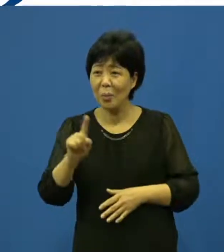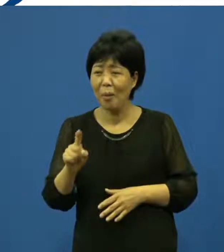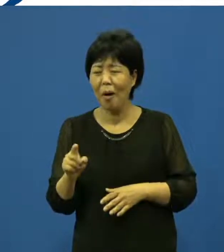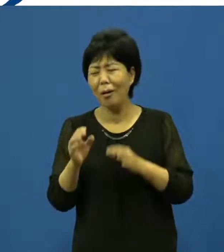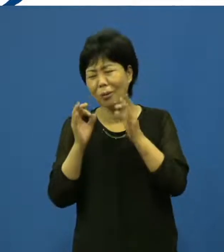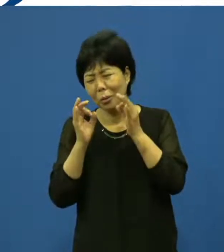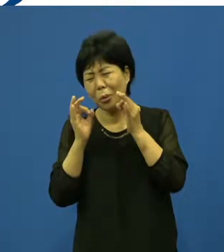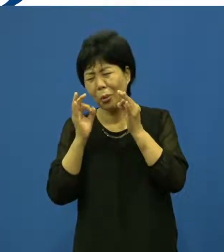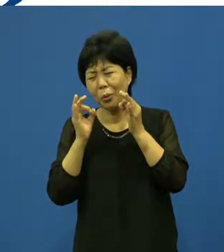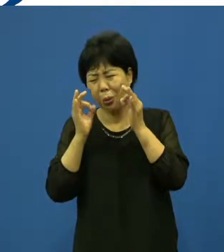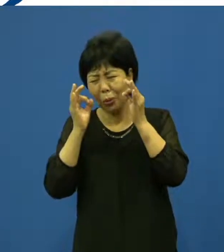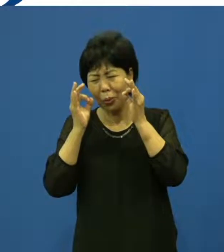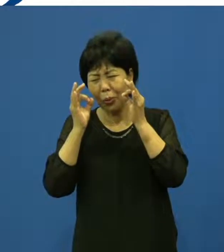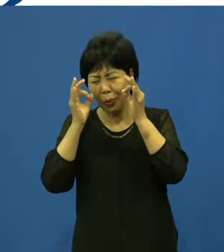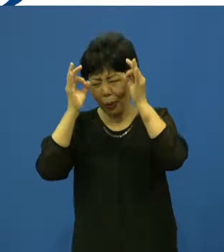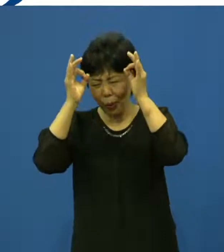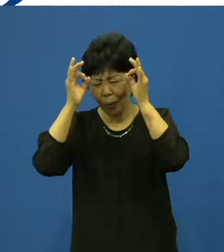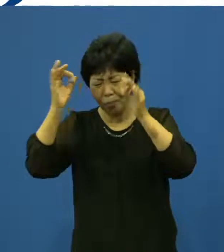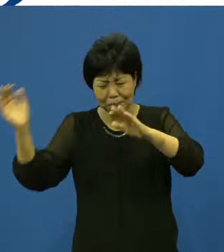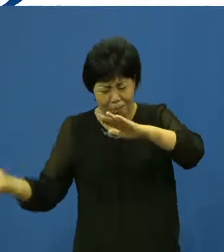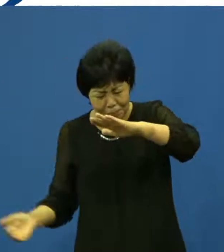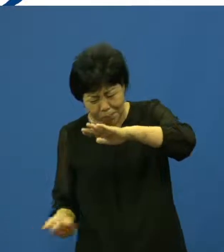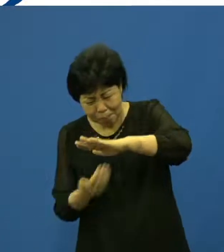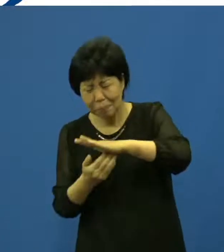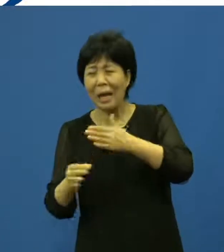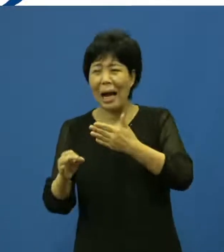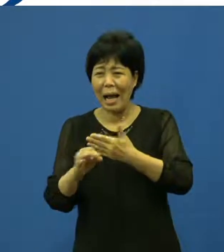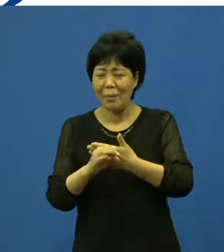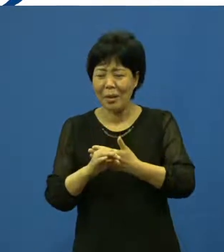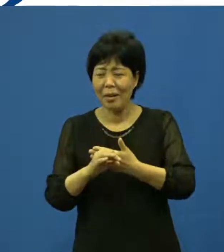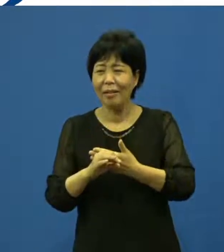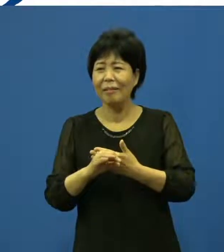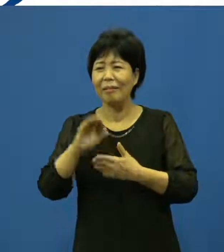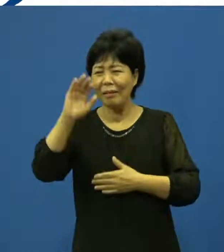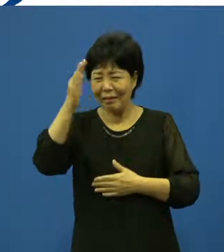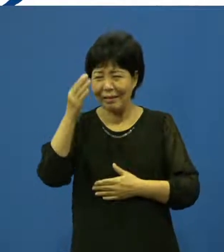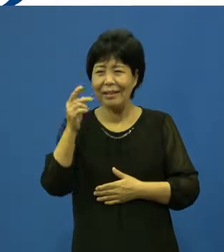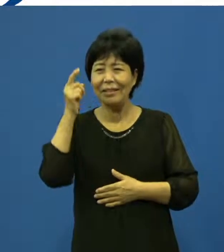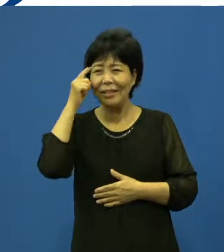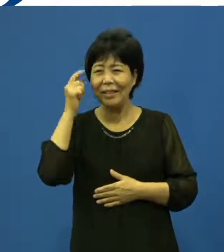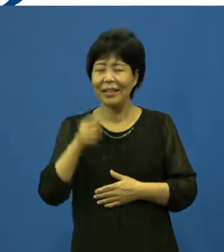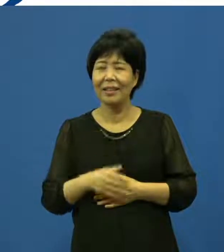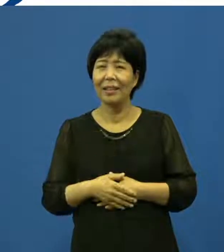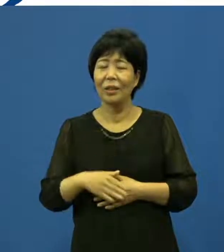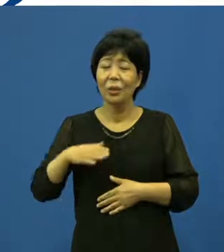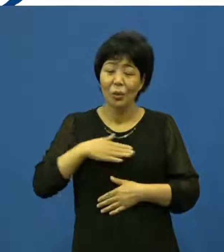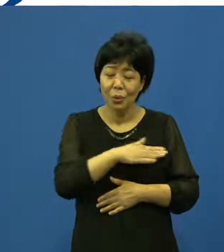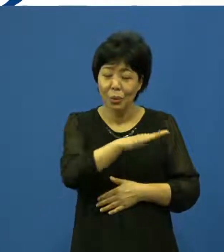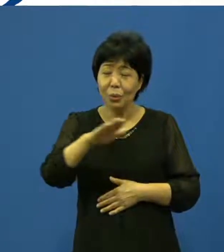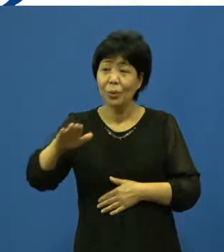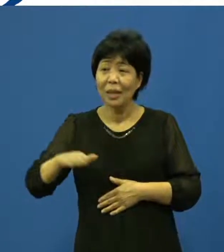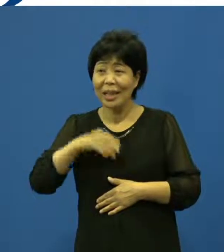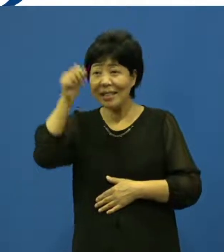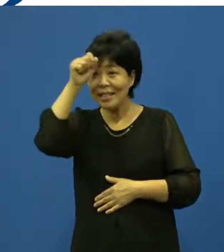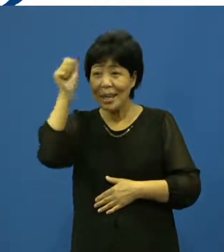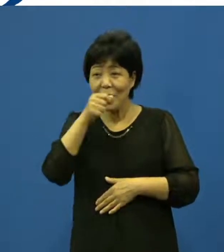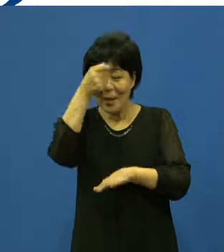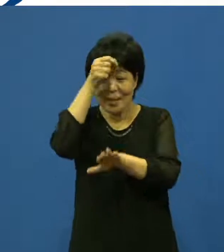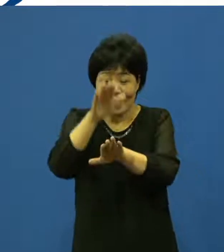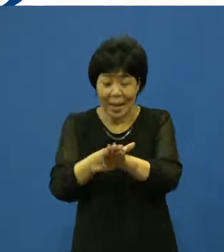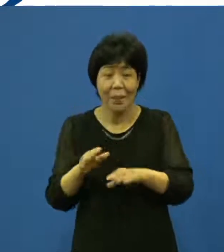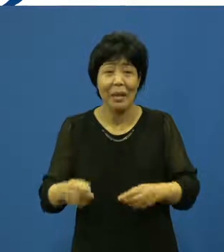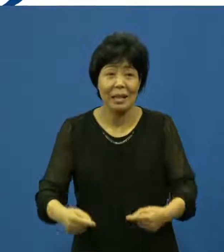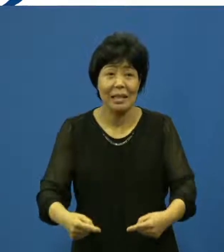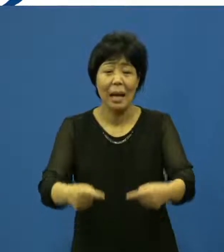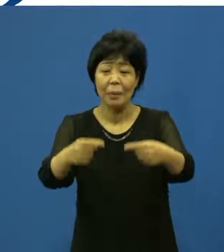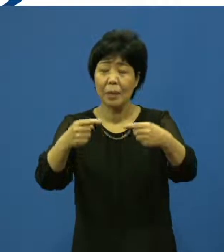감성이에요. 저 옛날에 불교의 가정에 있었기 때문에 잘 알아요. 새벽에, 우리도 이 새벽이 지금 이렇게 나오는 거는 일도